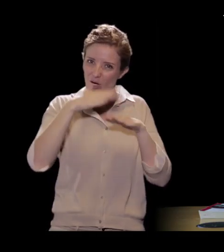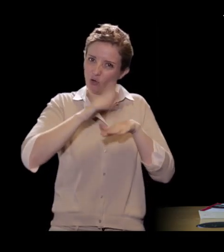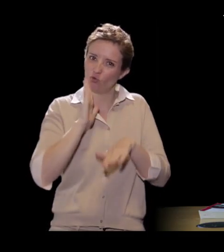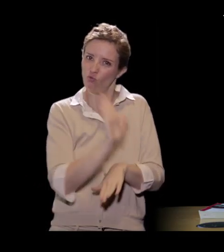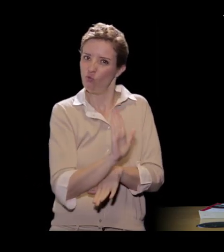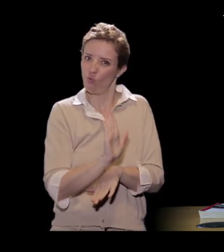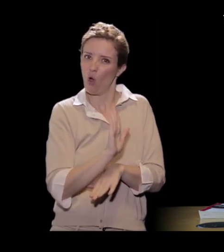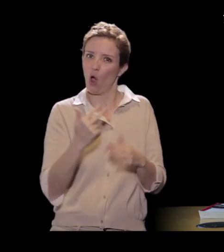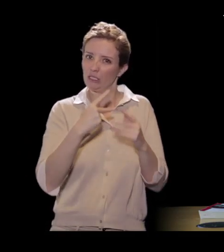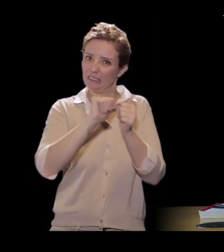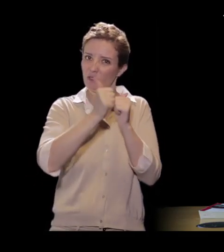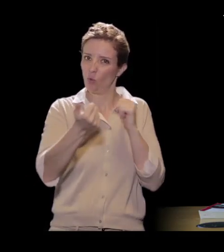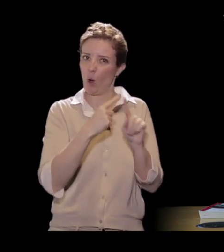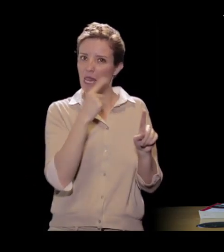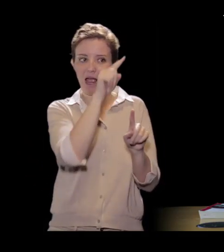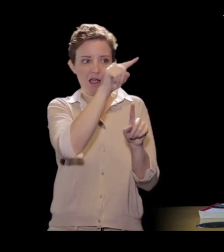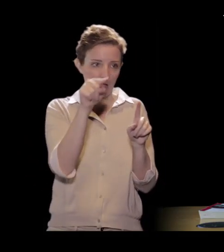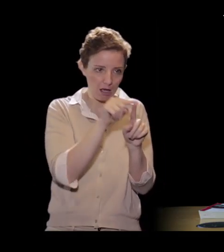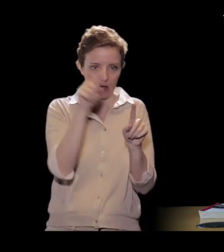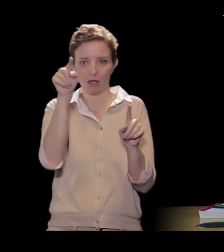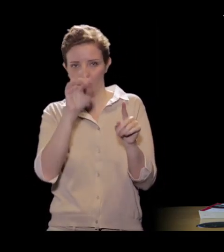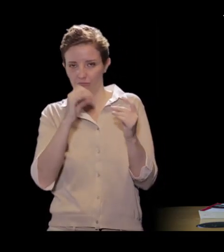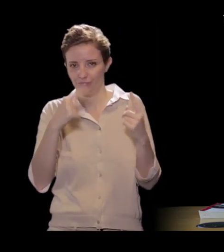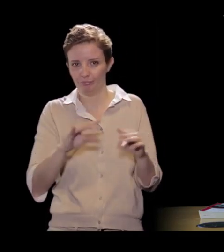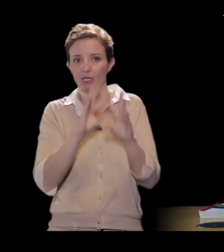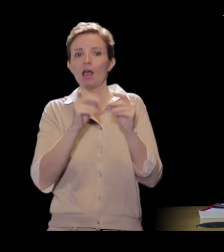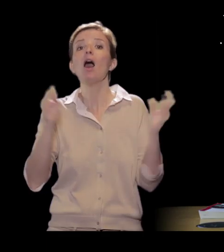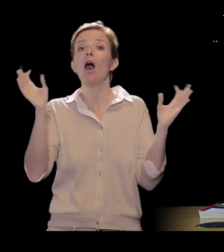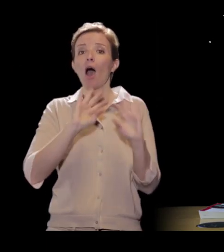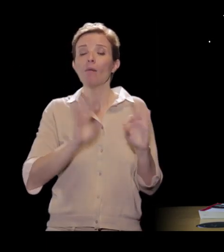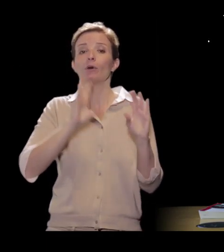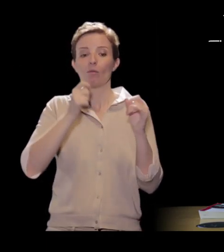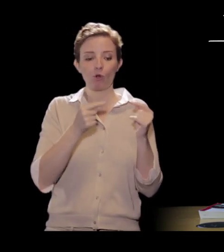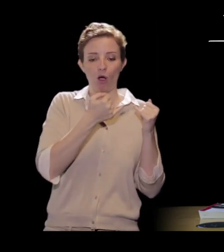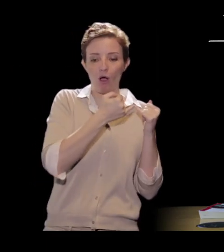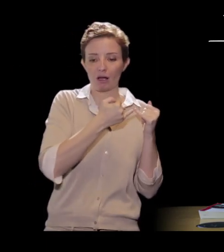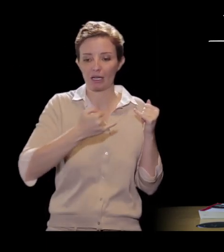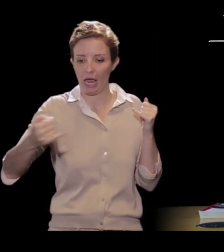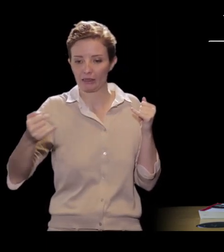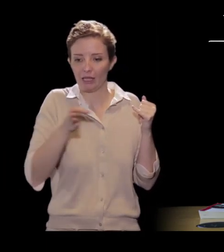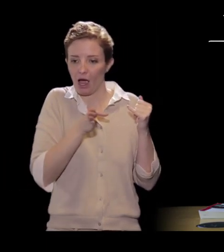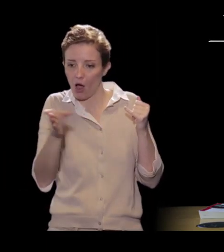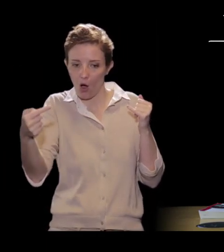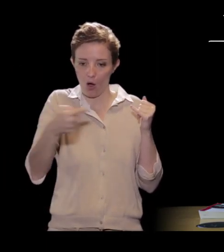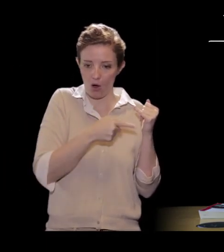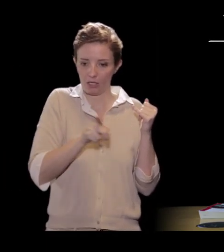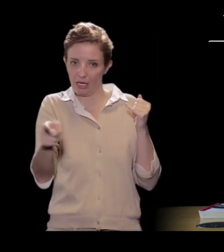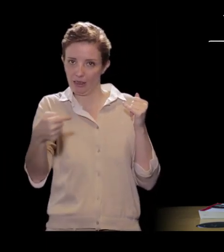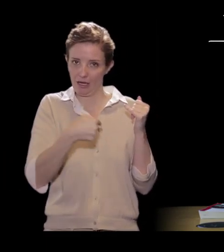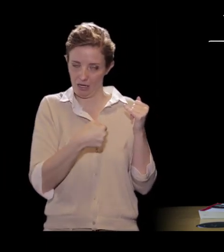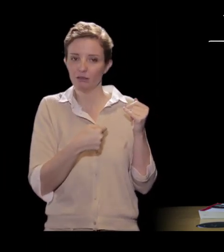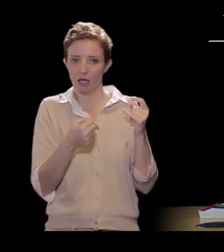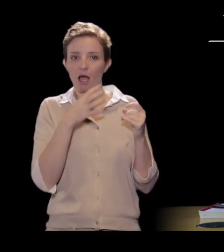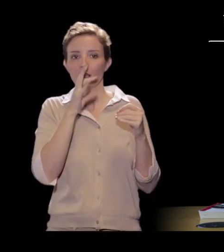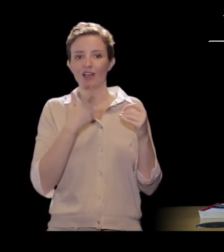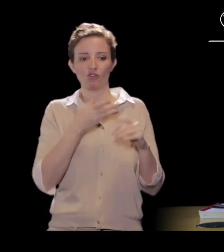possibile utilizzare la retta orientata per cui indichiamo il segmento in questo caso una semi retta che